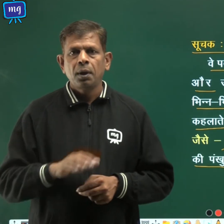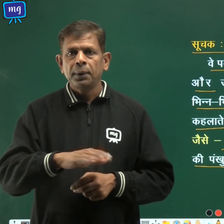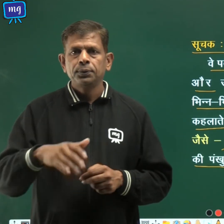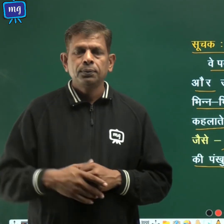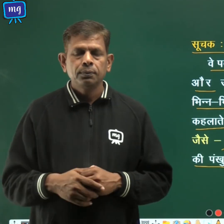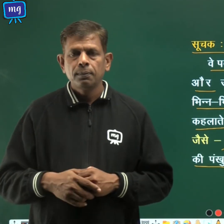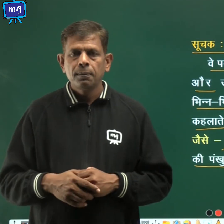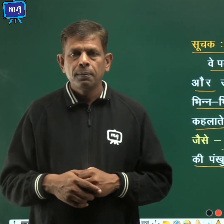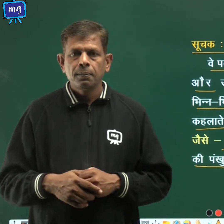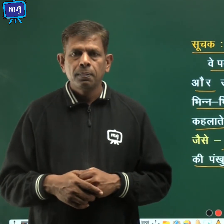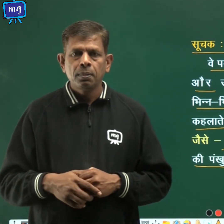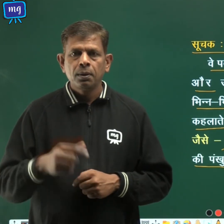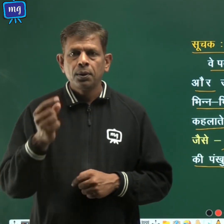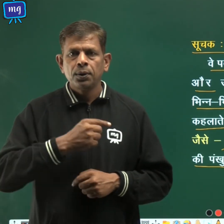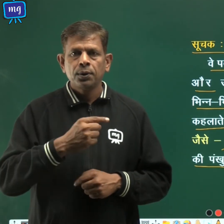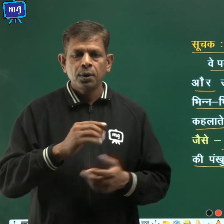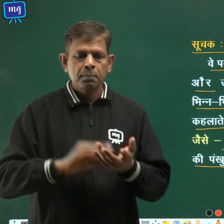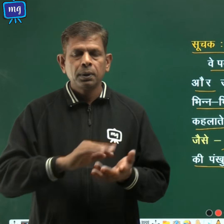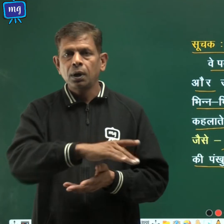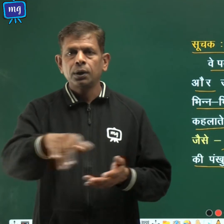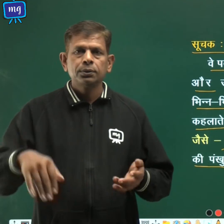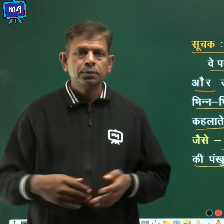बच्चों, ये पदार्थ